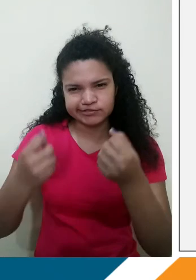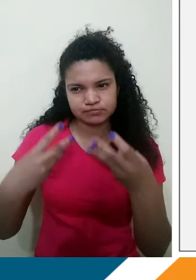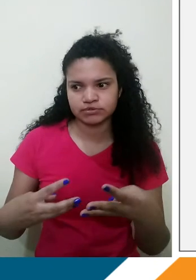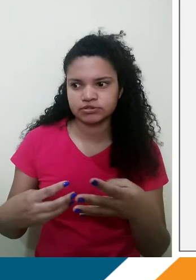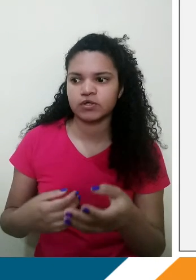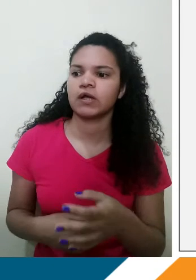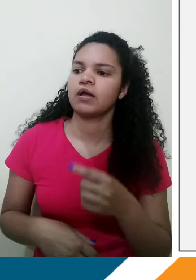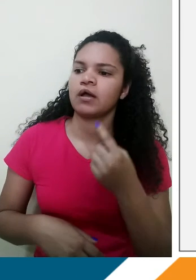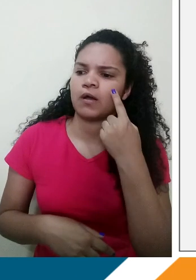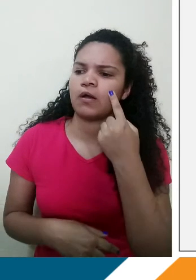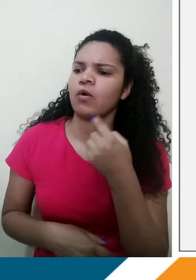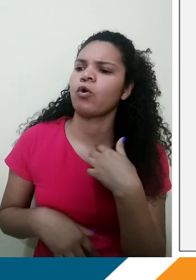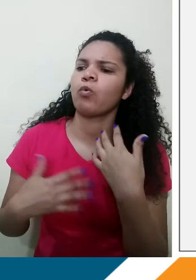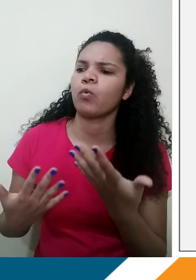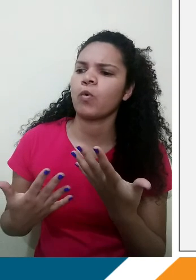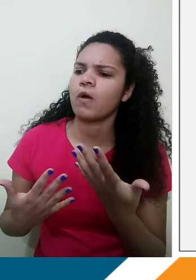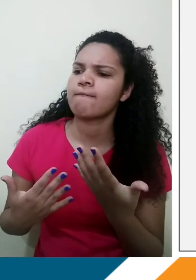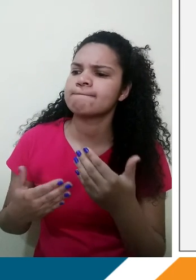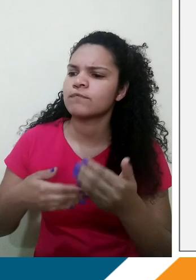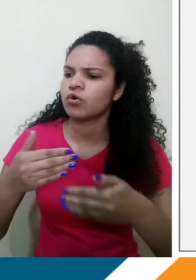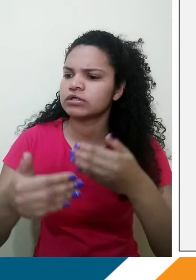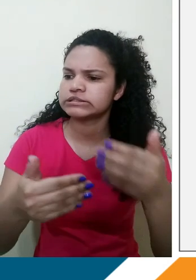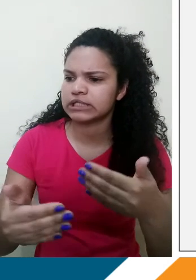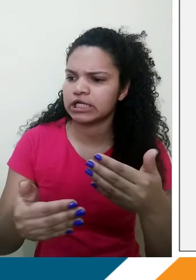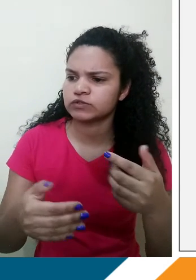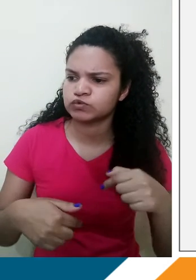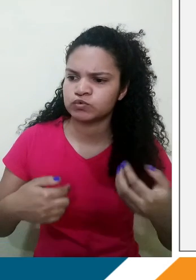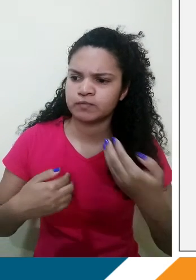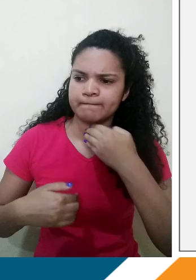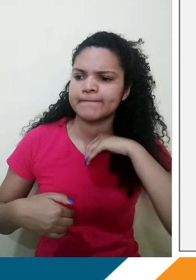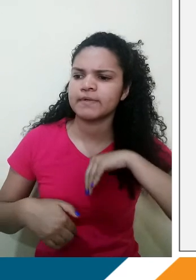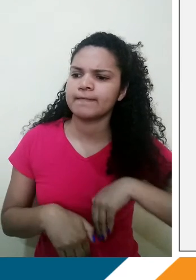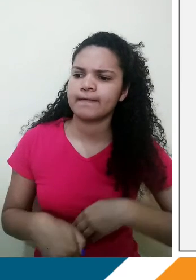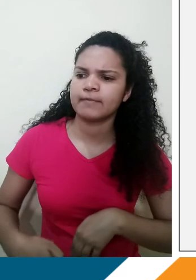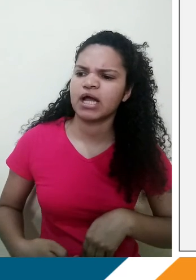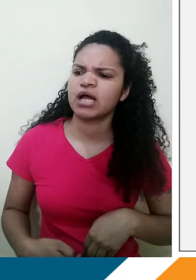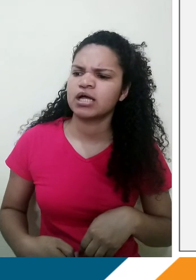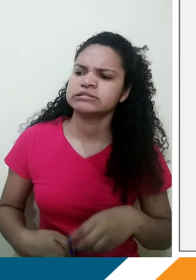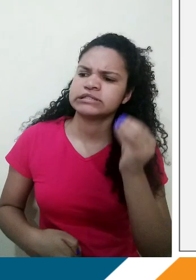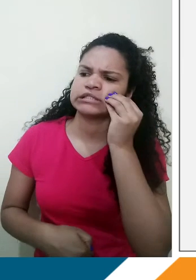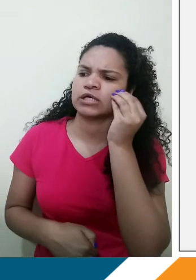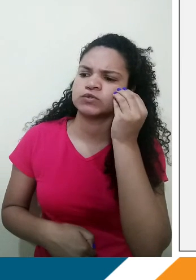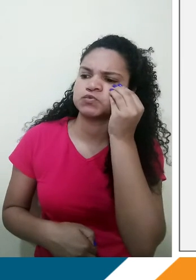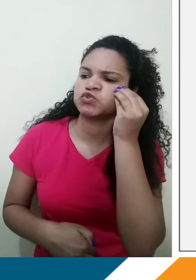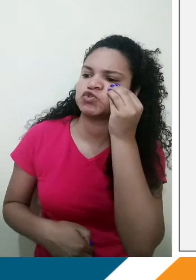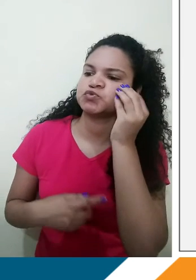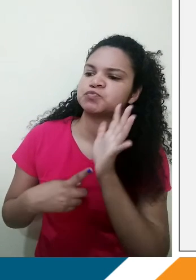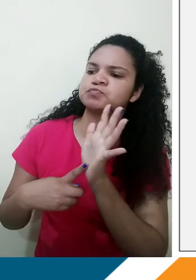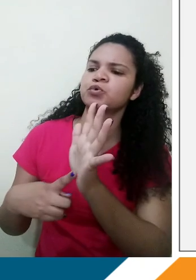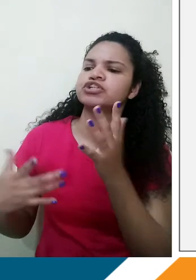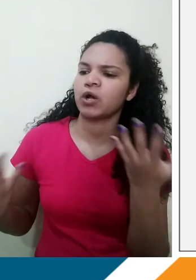sendo simulado aqui nesse experimento? Nós vimos que o pH estomacal é um pH ácido, assim como o suco de